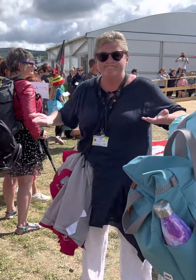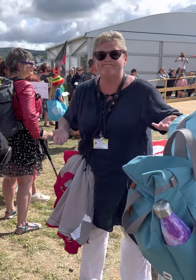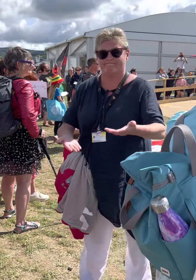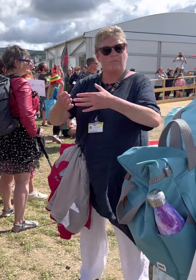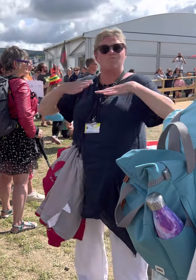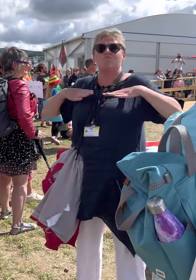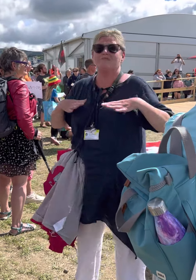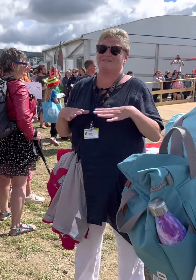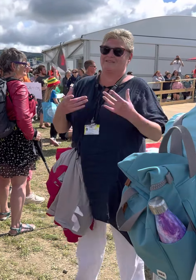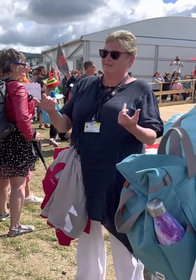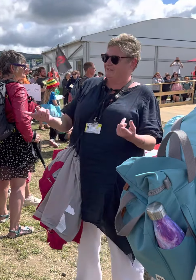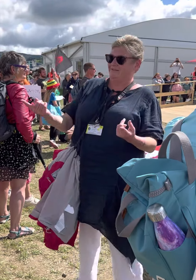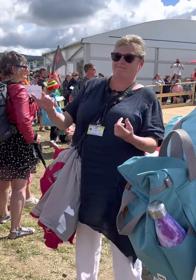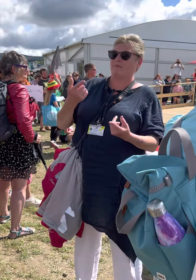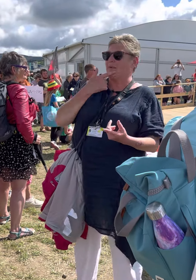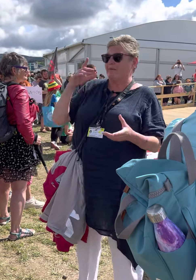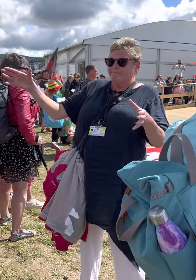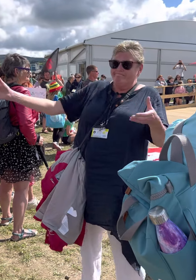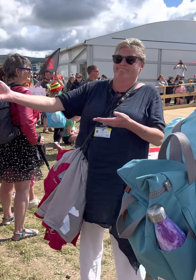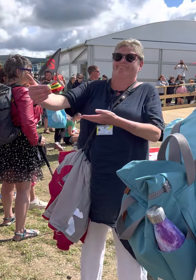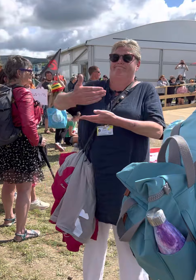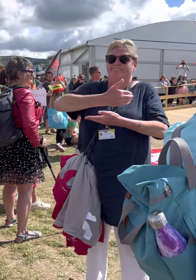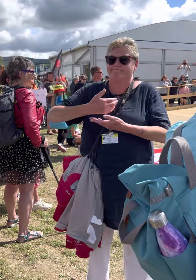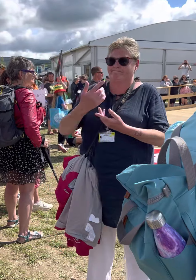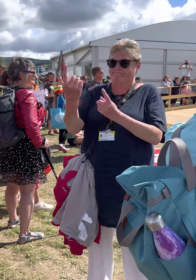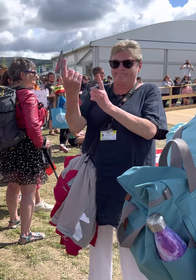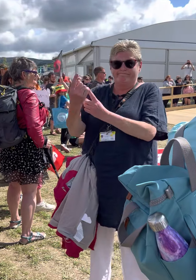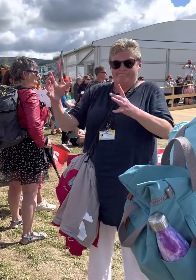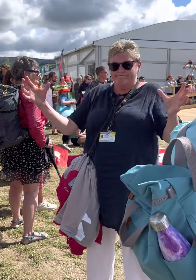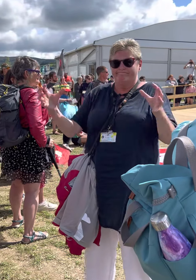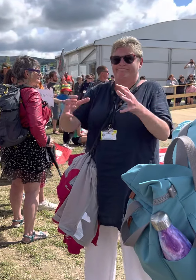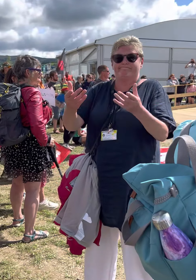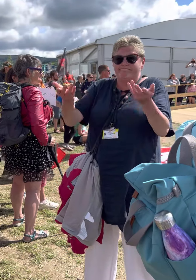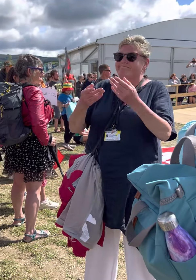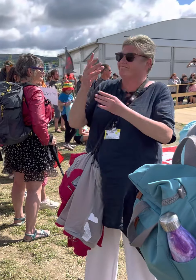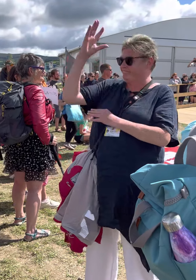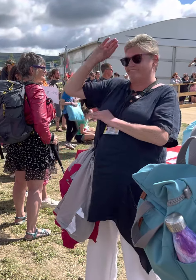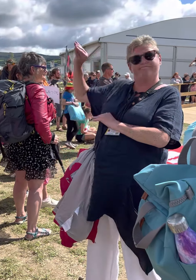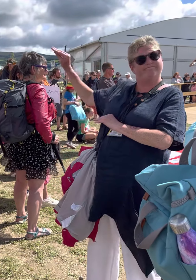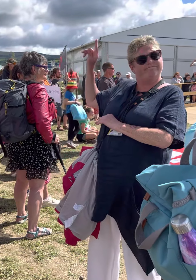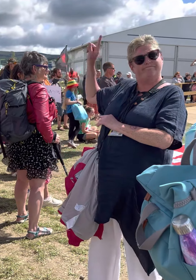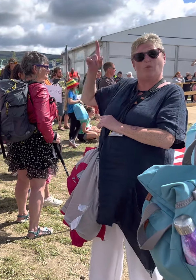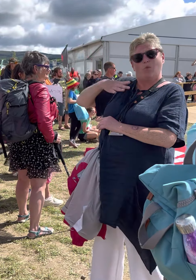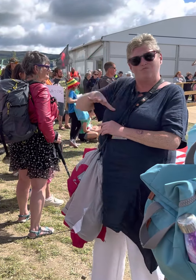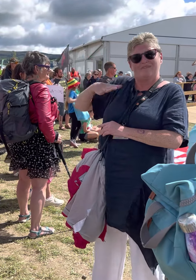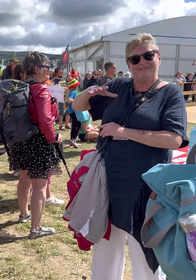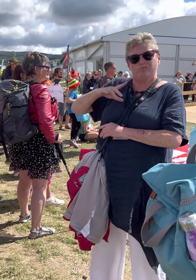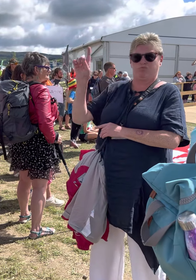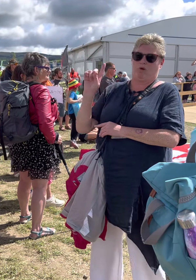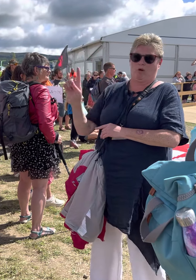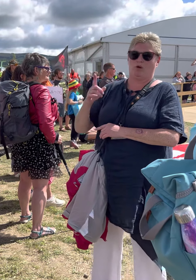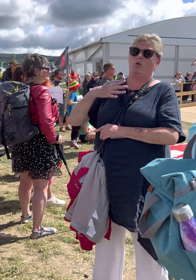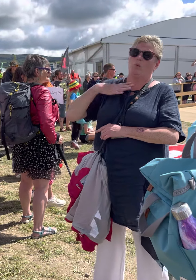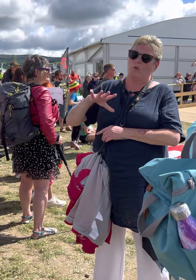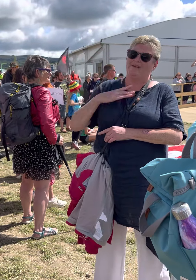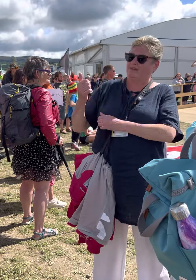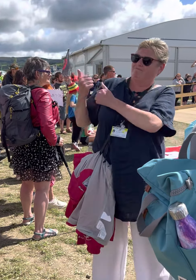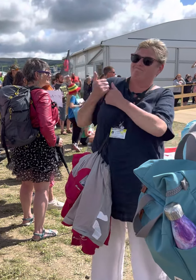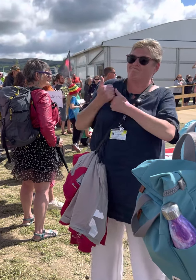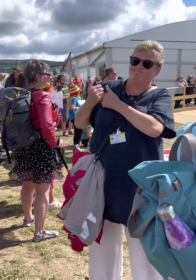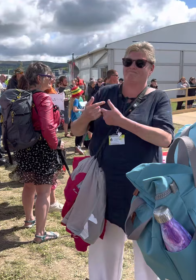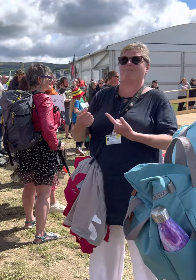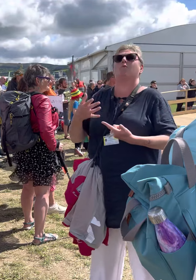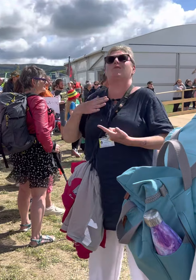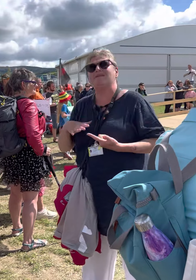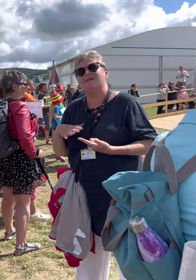angen cael bobl at ei gilydd a deud wrth y Llywodraeth be da ni angen. Da ni angen cymorth, da